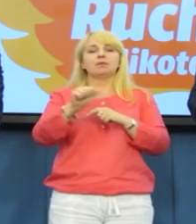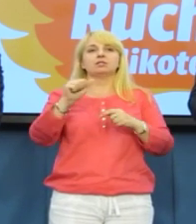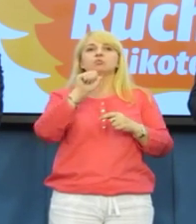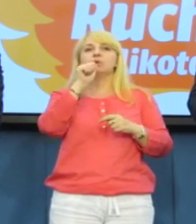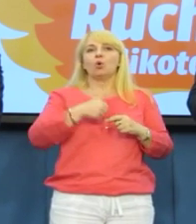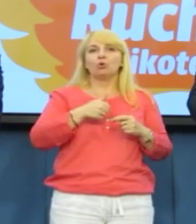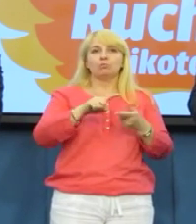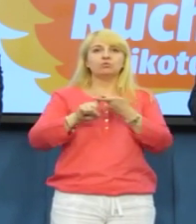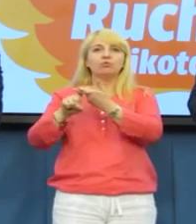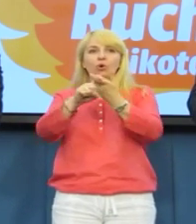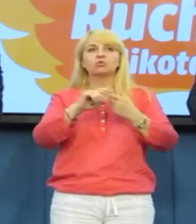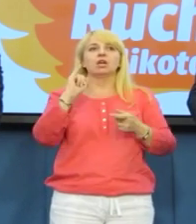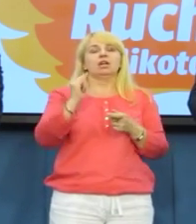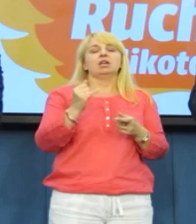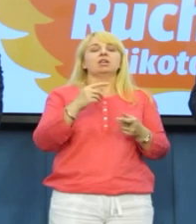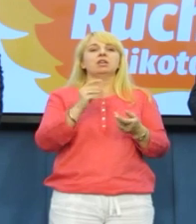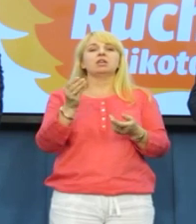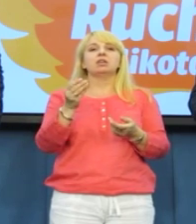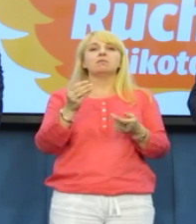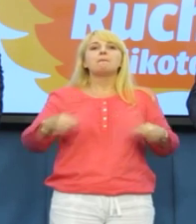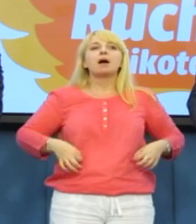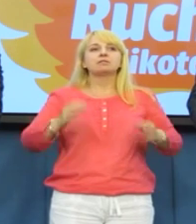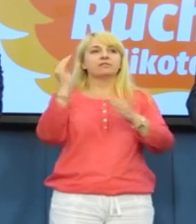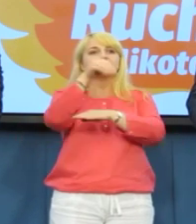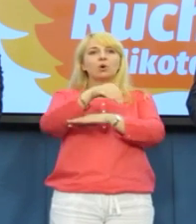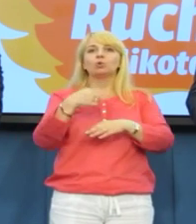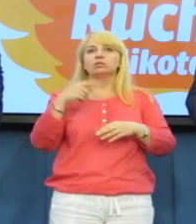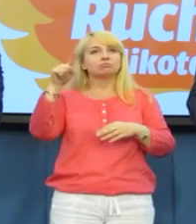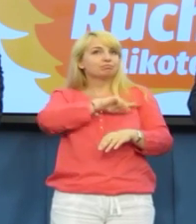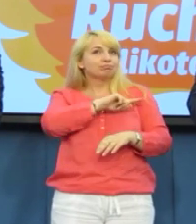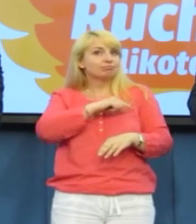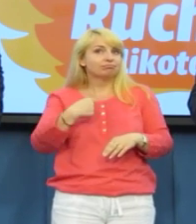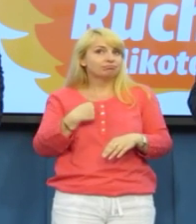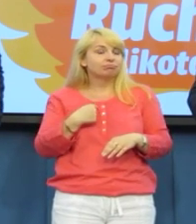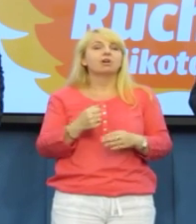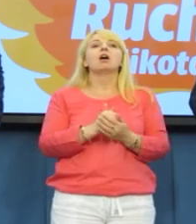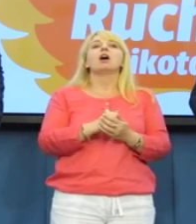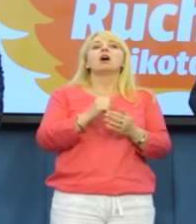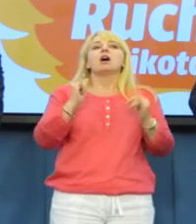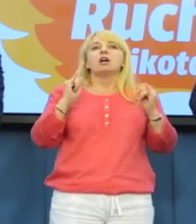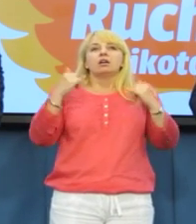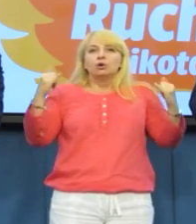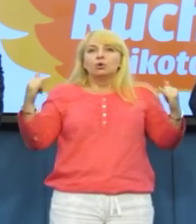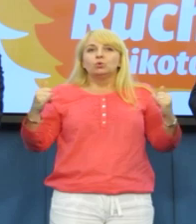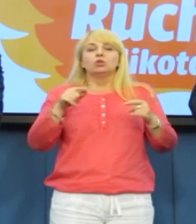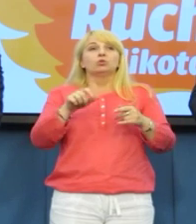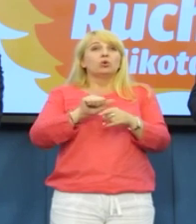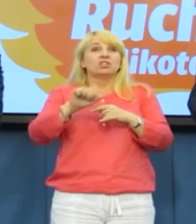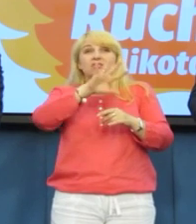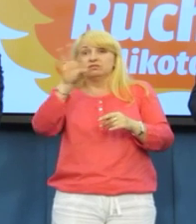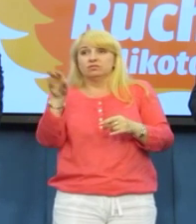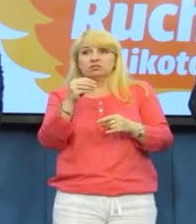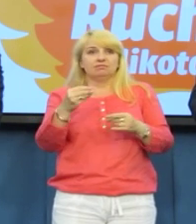państwa zachodnioeuropejskie się z nami liczą, to, że wykonaliśmy gigantyczny skok cywilizacyjny, to wszystko jest w jakiś sposób zaprzeczane przez istotę